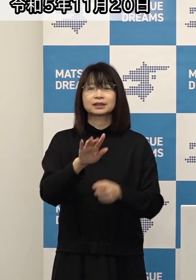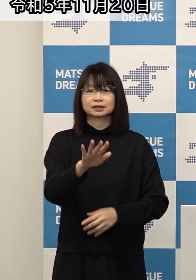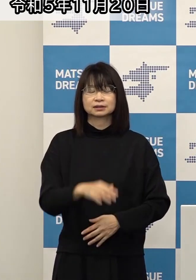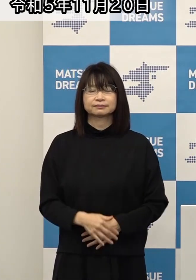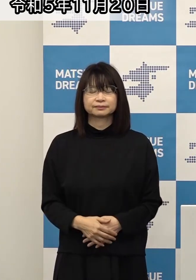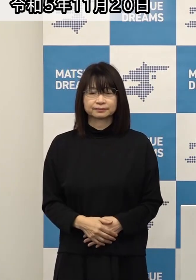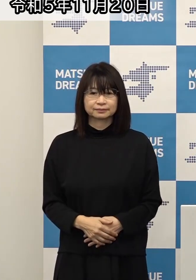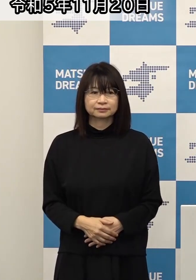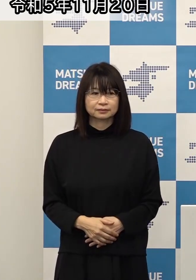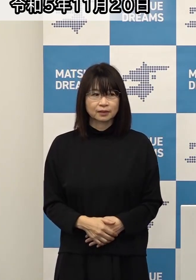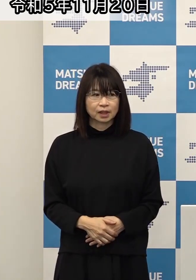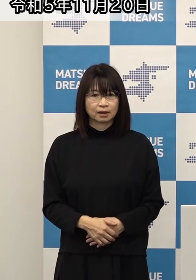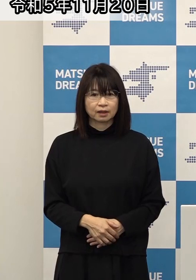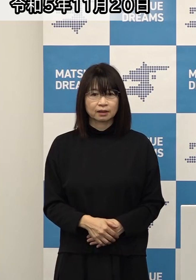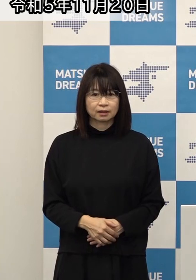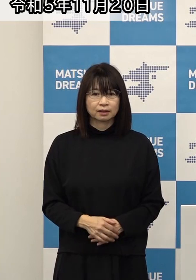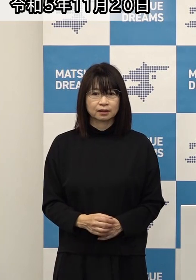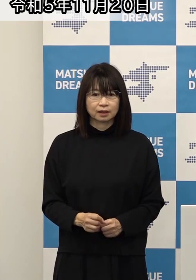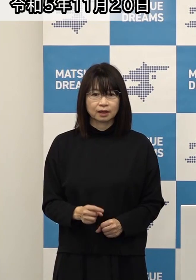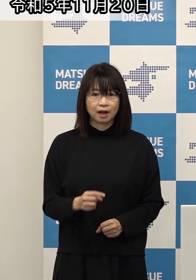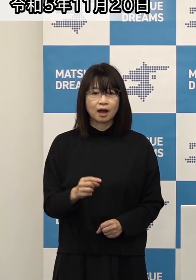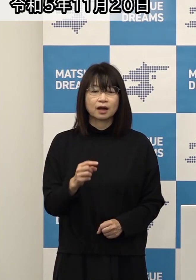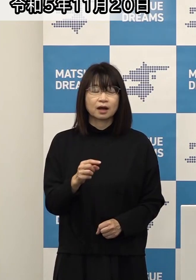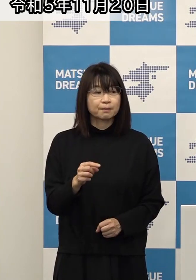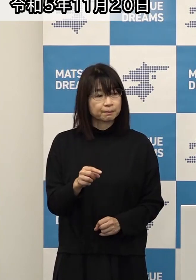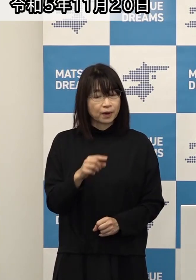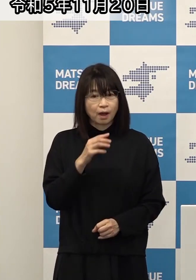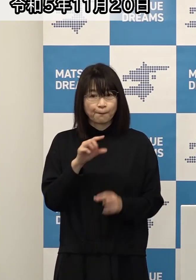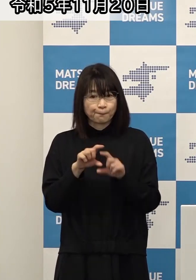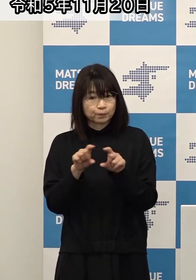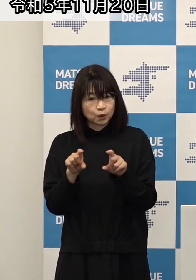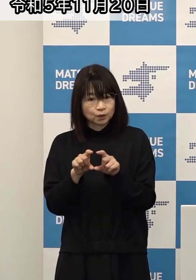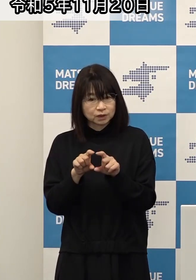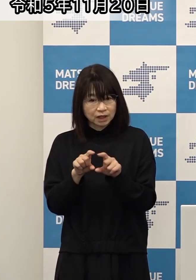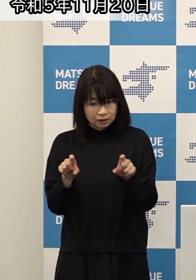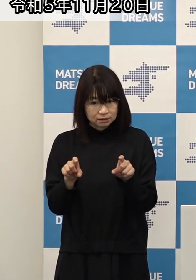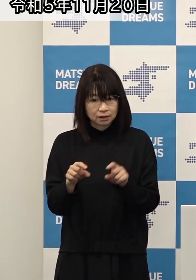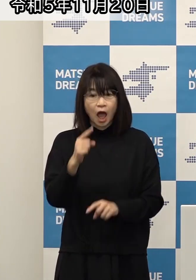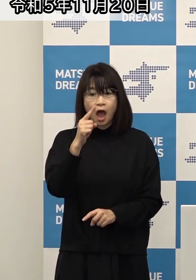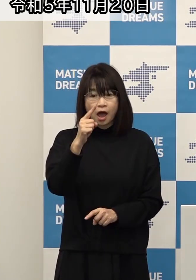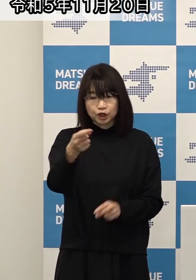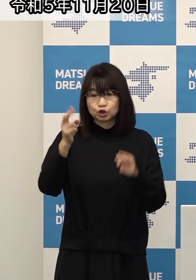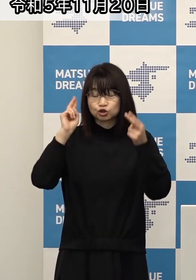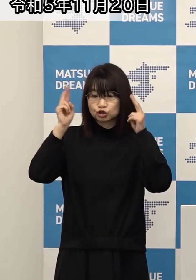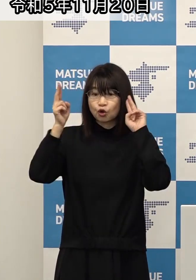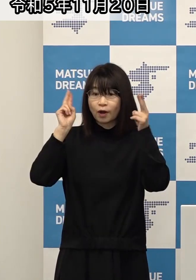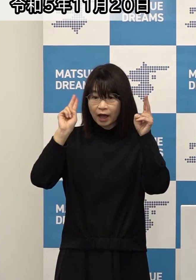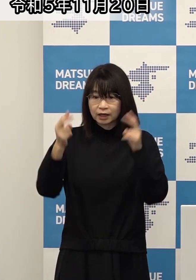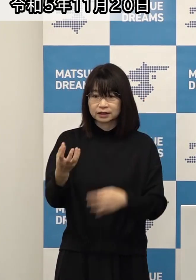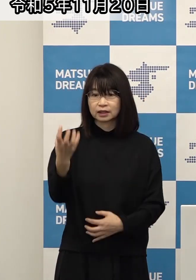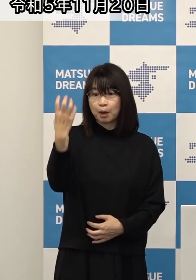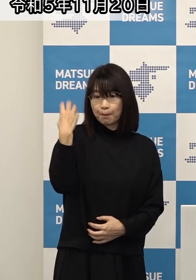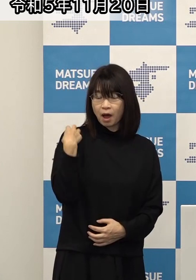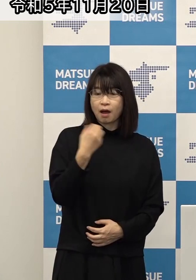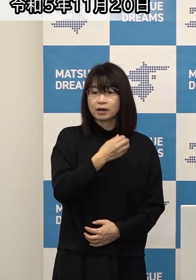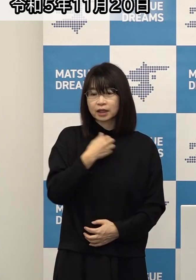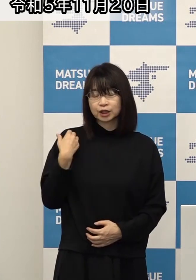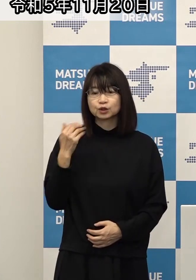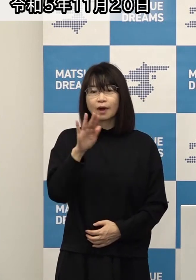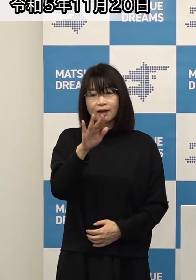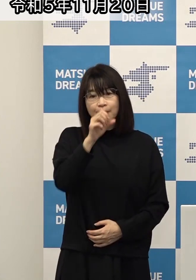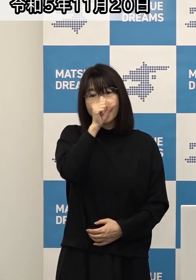もちろん要件のちょっと作り方にもよるんですけど、単体でできる会社がいらっしゃればですね、そういったことも可能かと思います